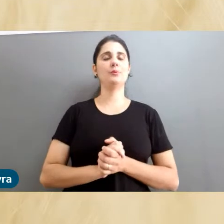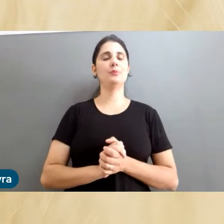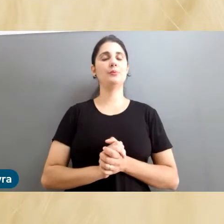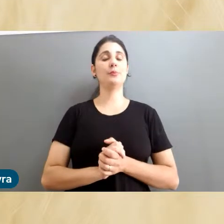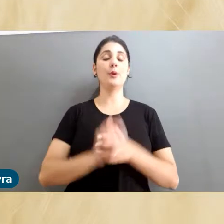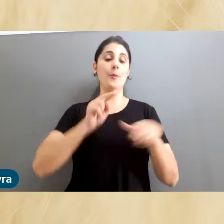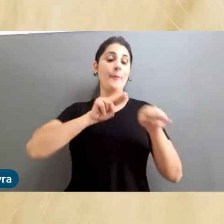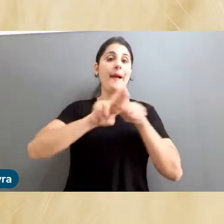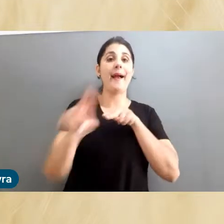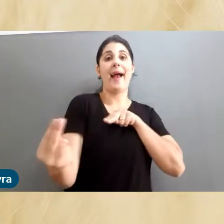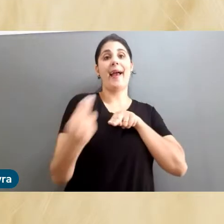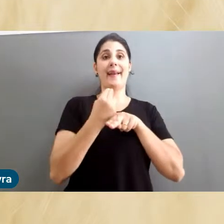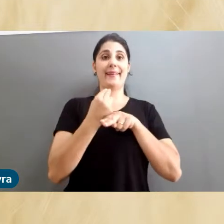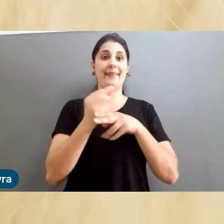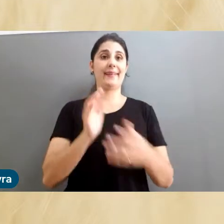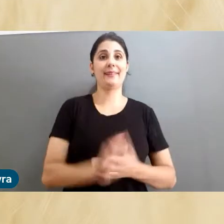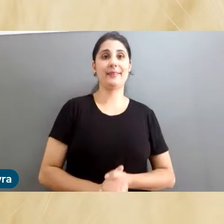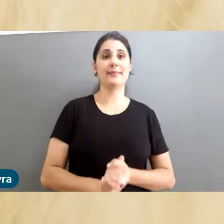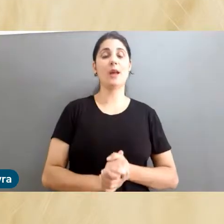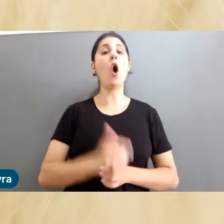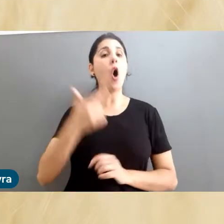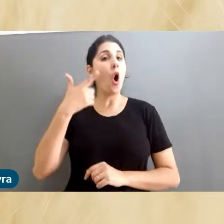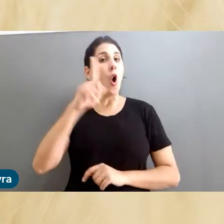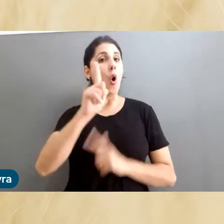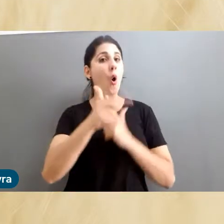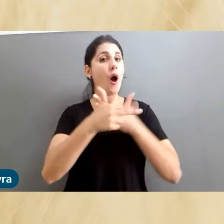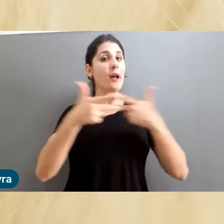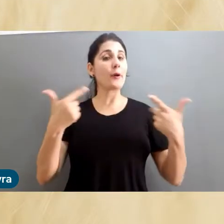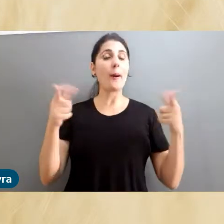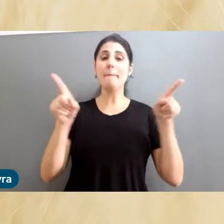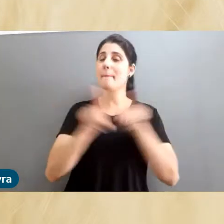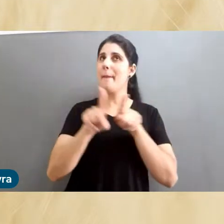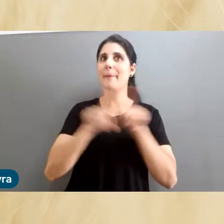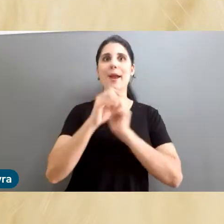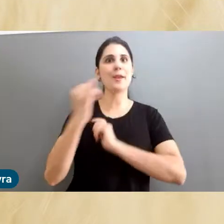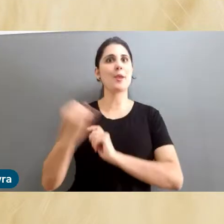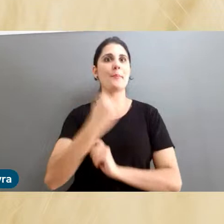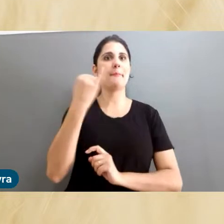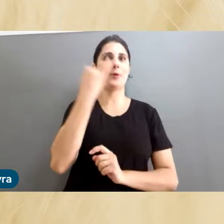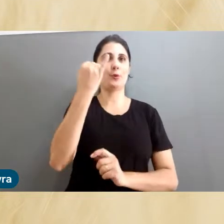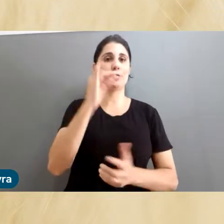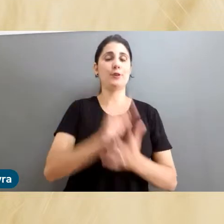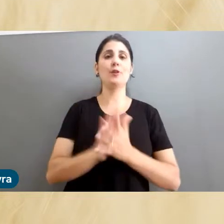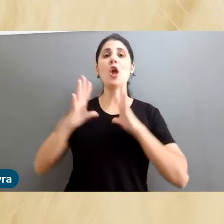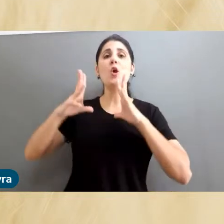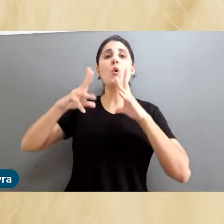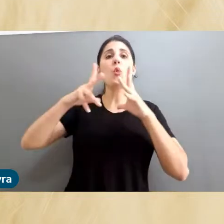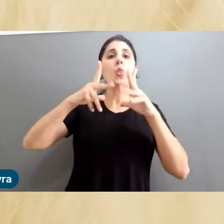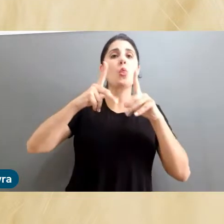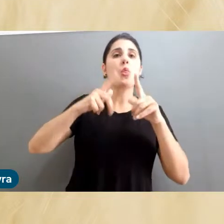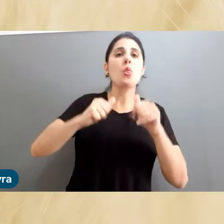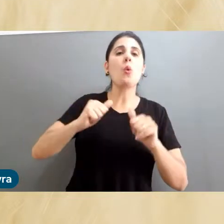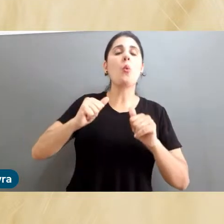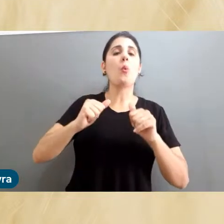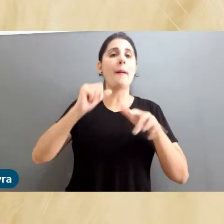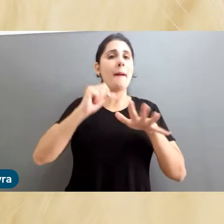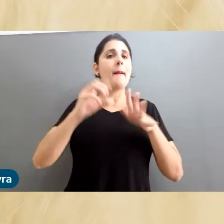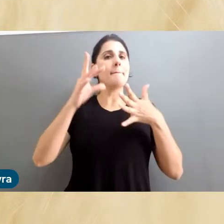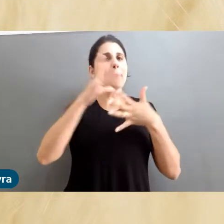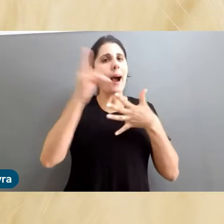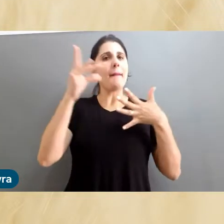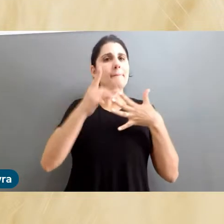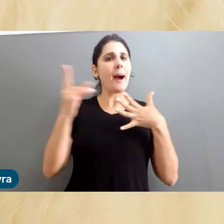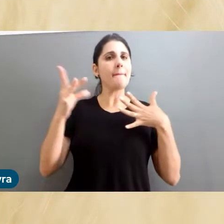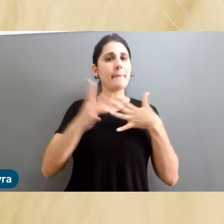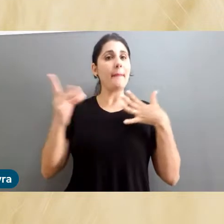reencarnação. Um outro aspecto da transição que é importante é que todo elemento, todo tempo de